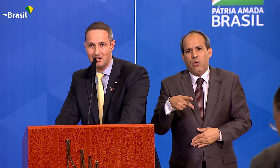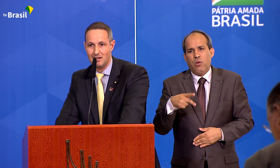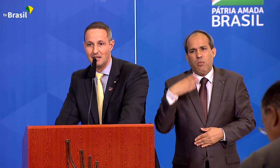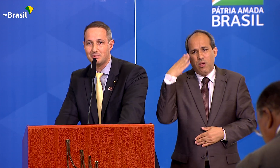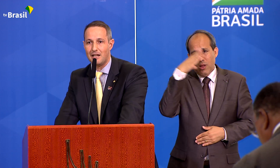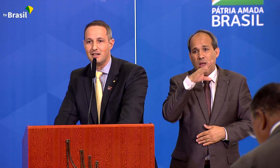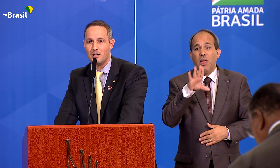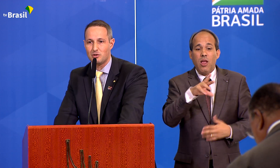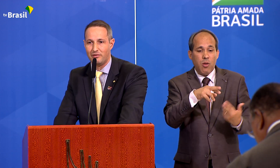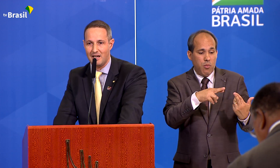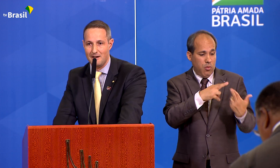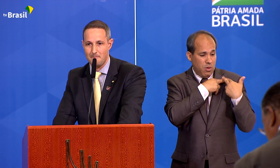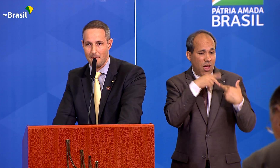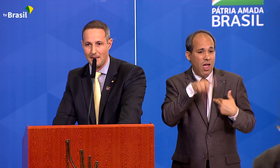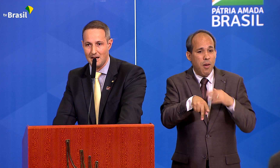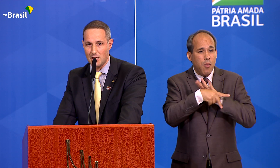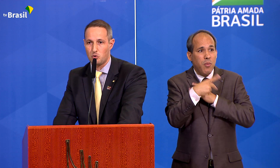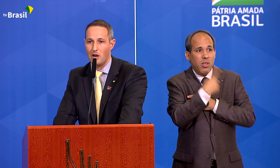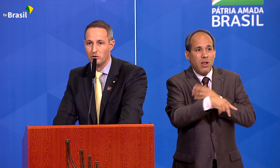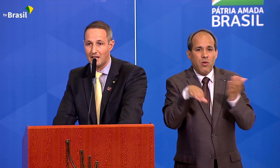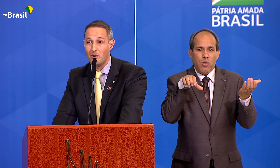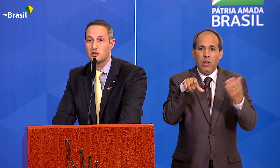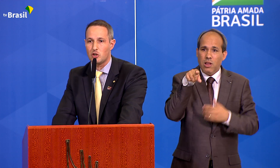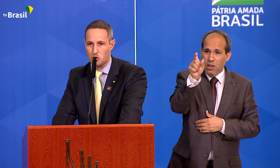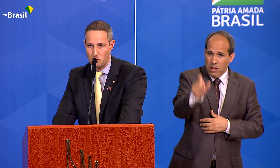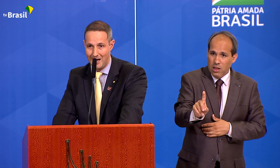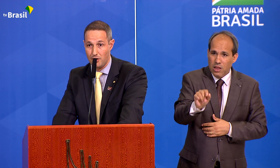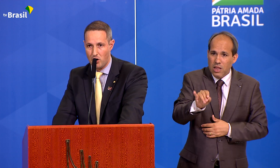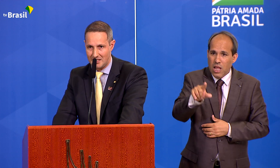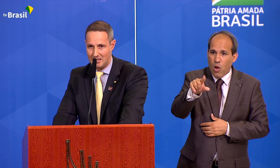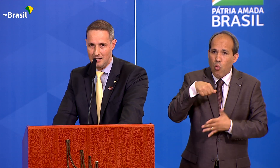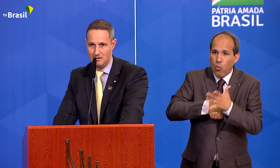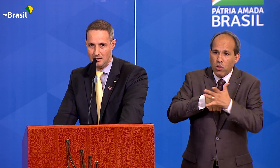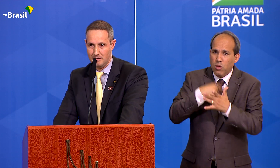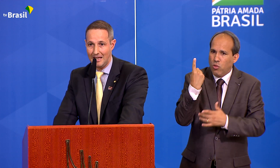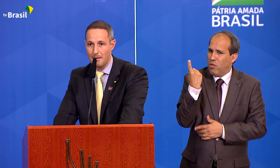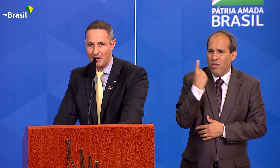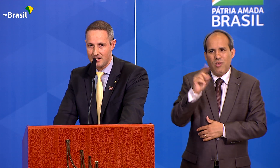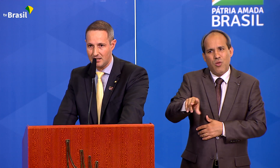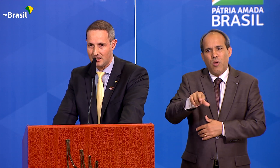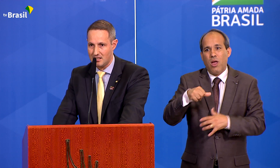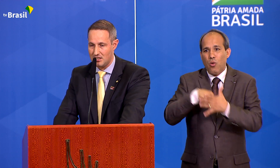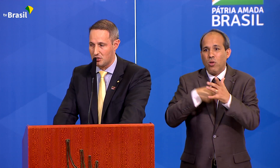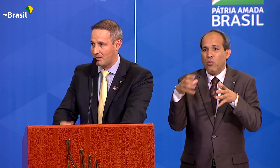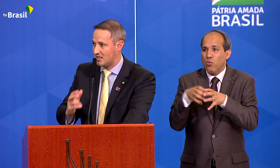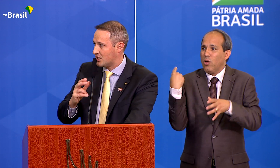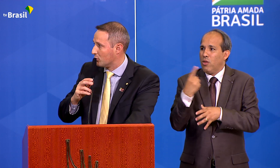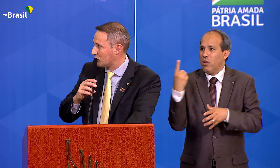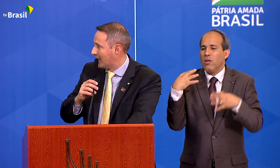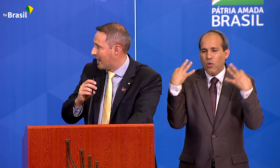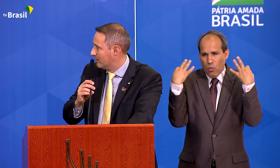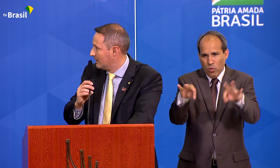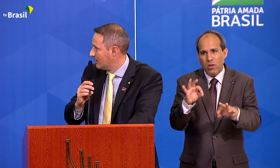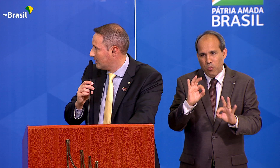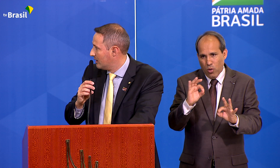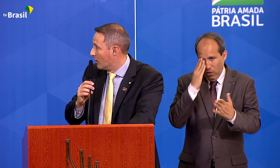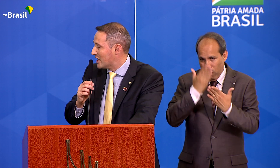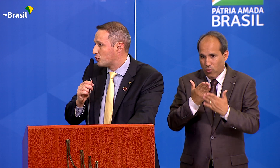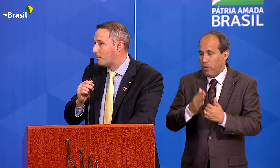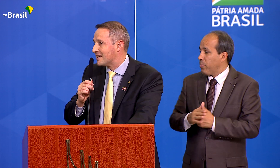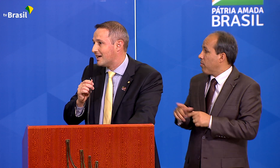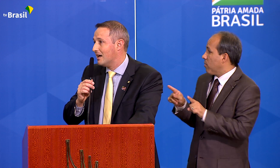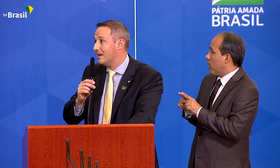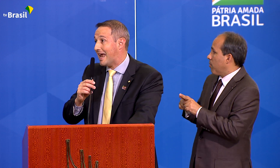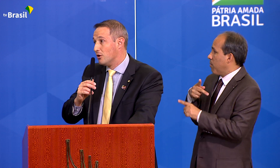congresso nacional Deputado Daniel Silveira a sua luta não é só sua é Nossa tem a plena certeza disso Presidente bolsonaro